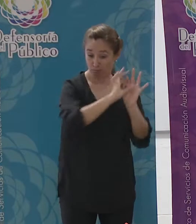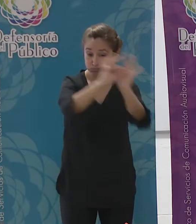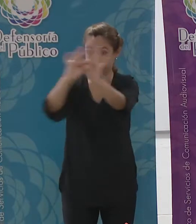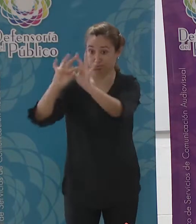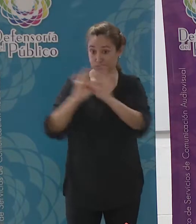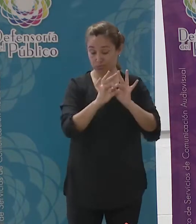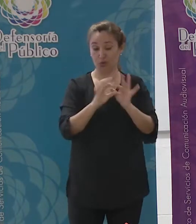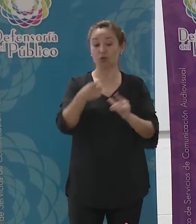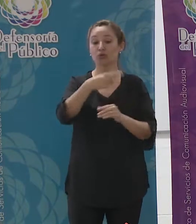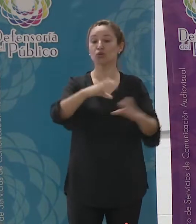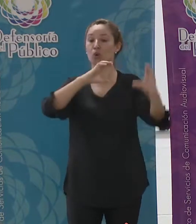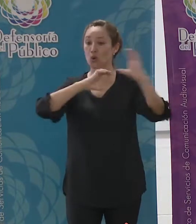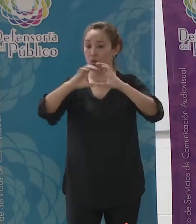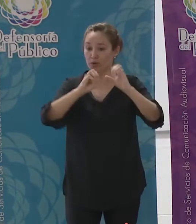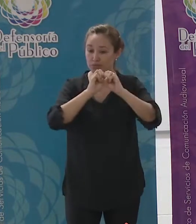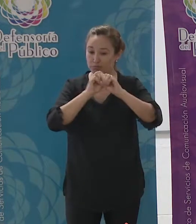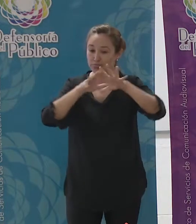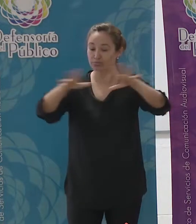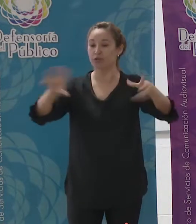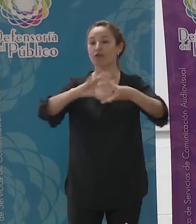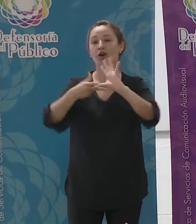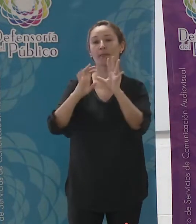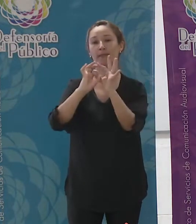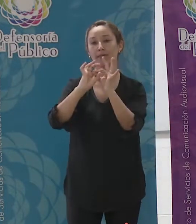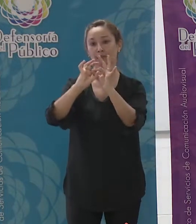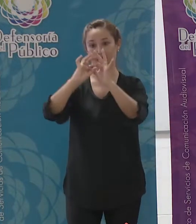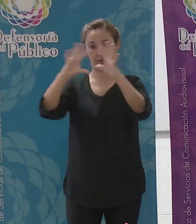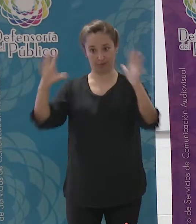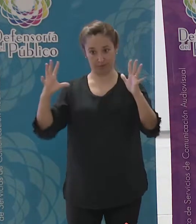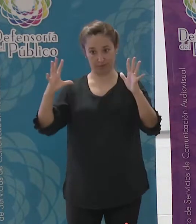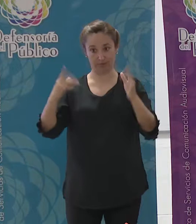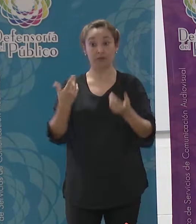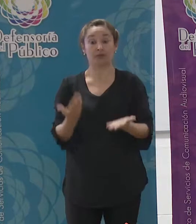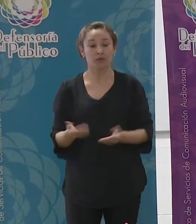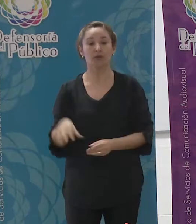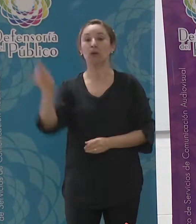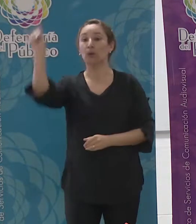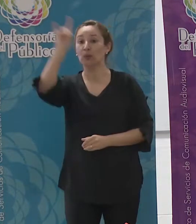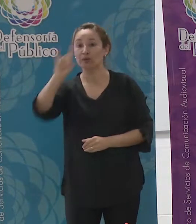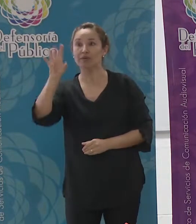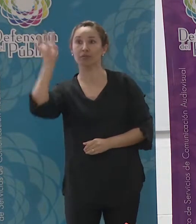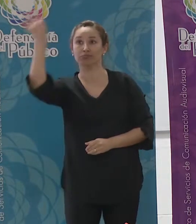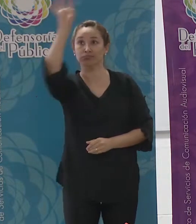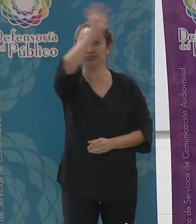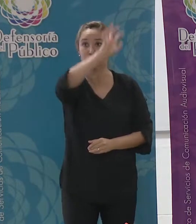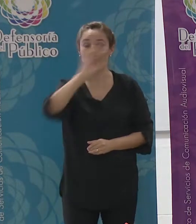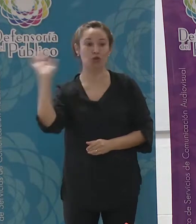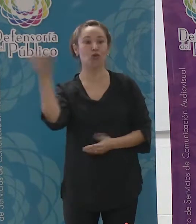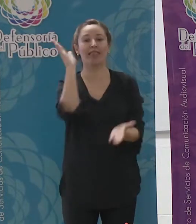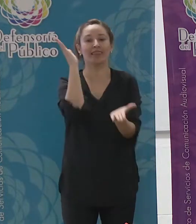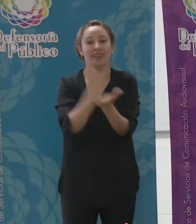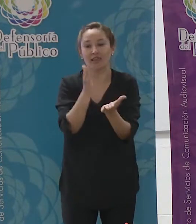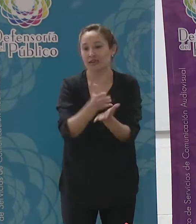sistema de medios públicos. Esto implica, entre otras cosas, que todas las universidades nacionales tenemos derecho a